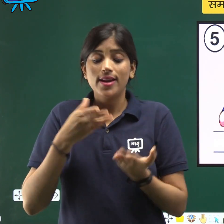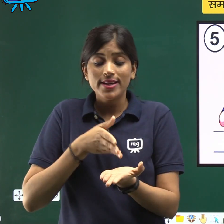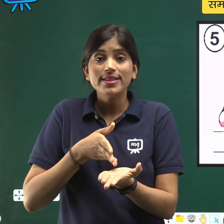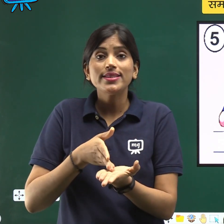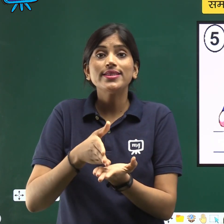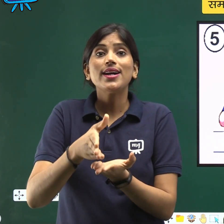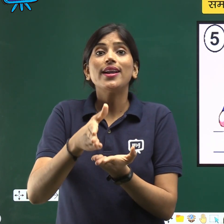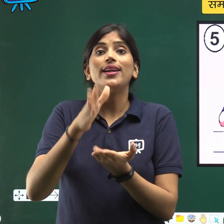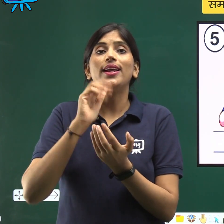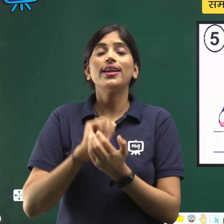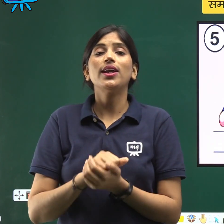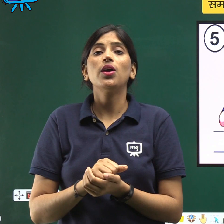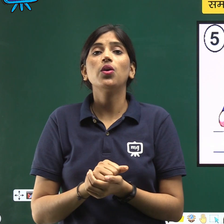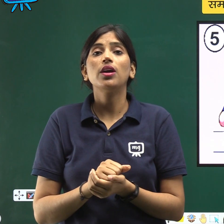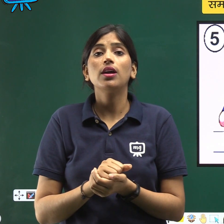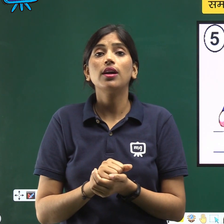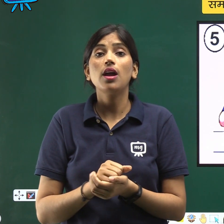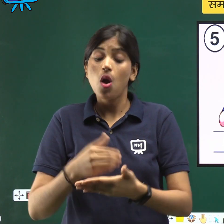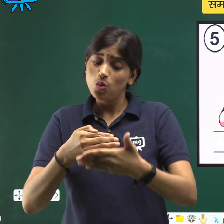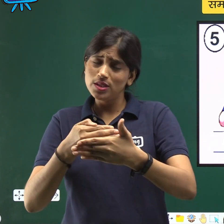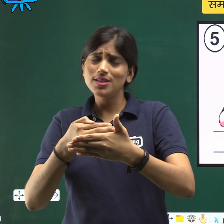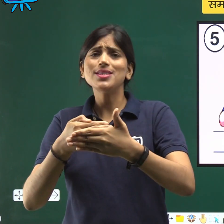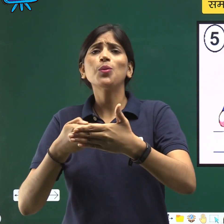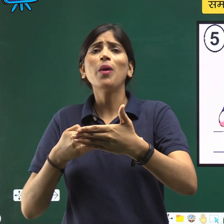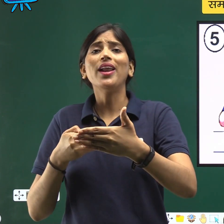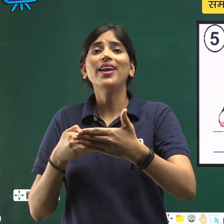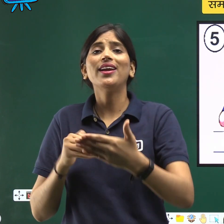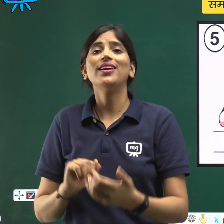जाने लगें, उससे पहले